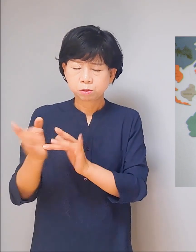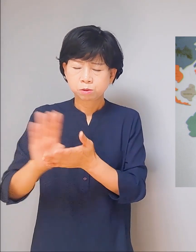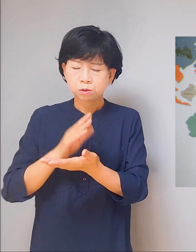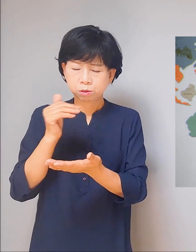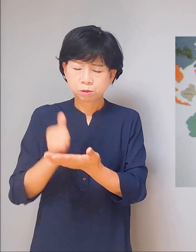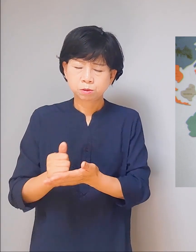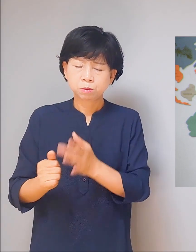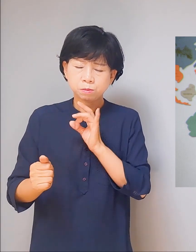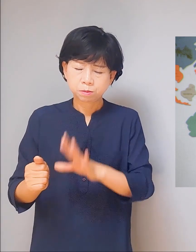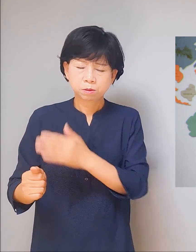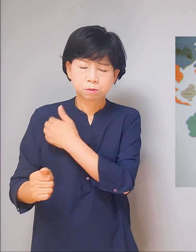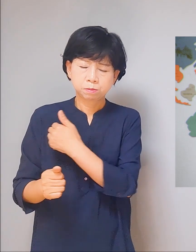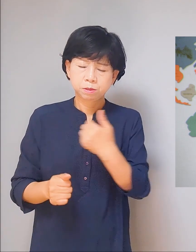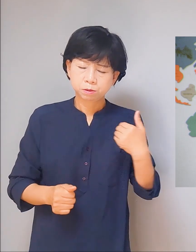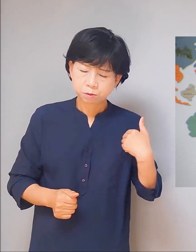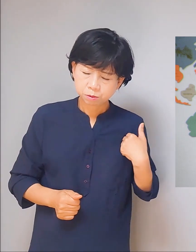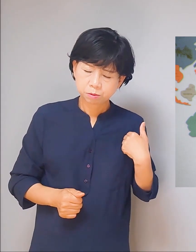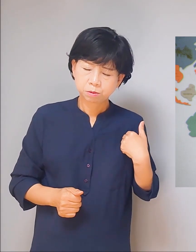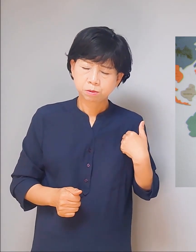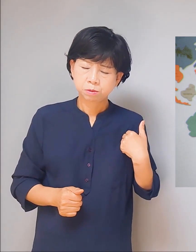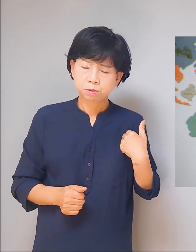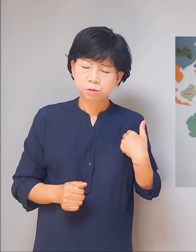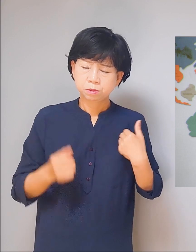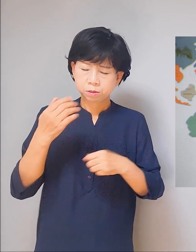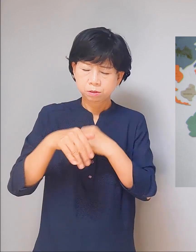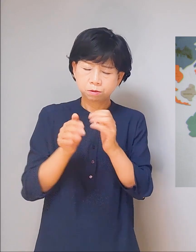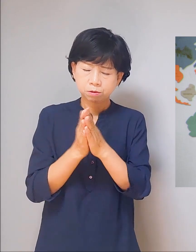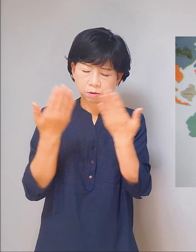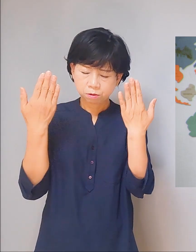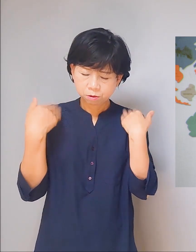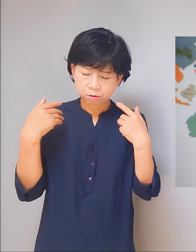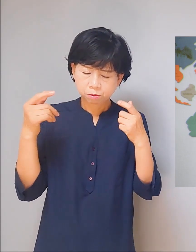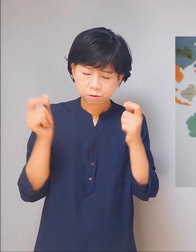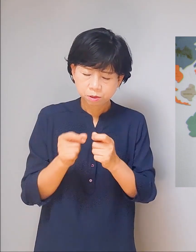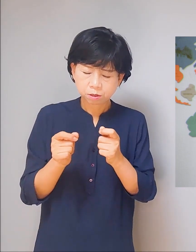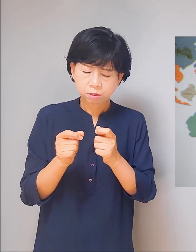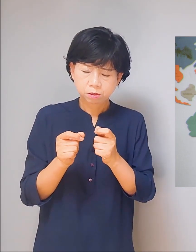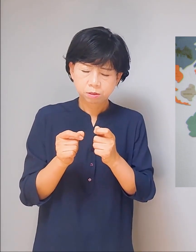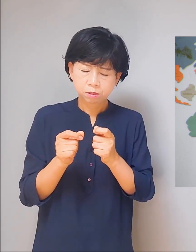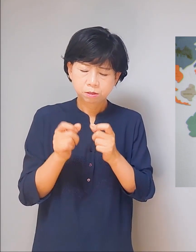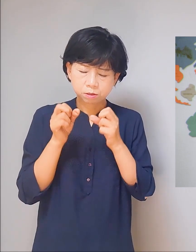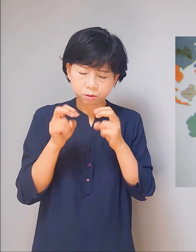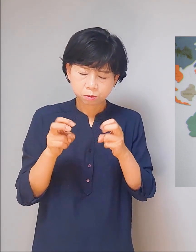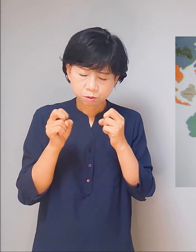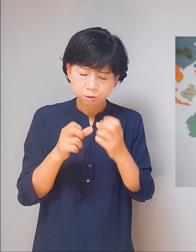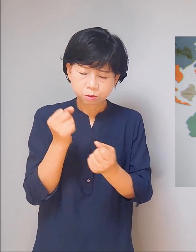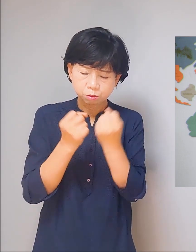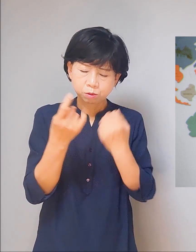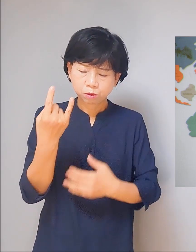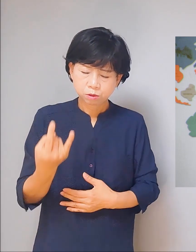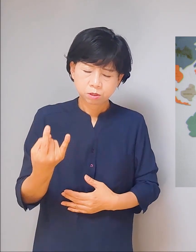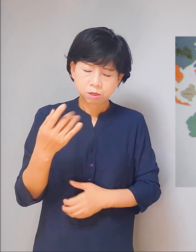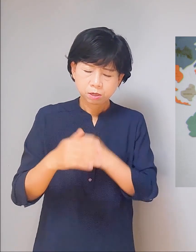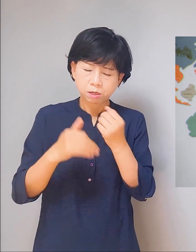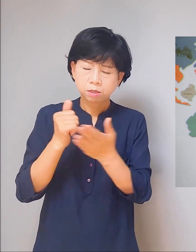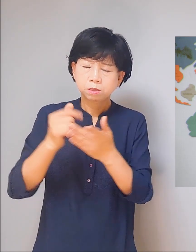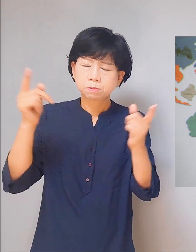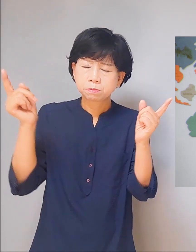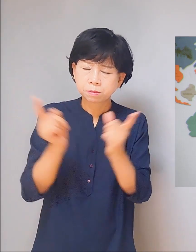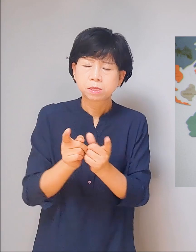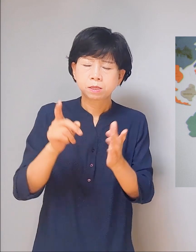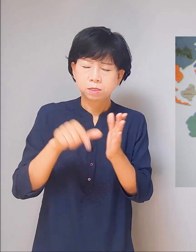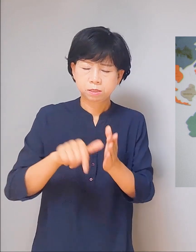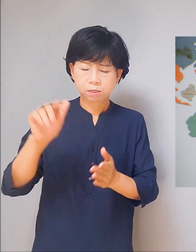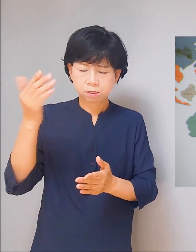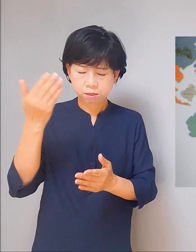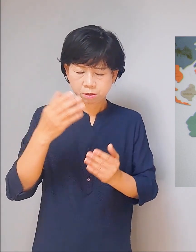한 분으로 만족하고 충분하다라는 성경학교 수련의 단기 선교가 될 수 있도록 하나님을 만나는 영적 체험의 시간들이 될